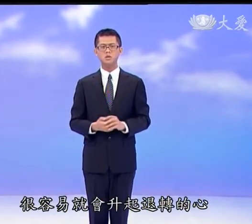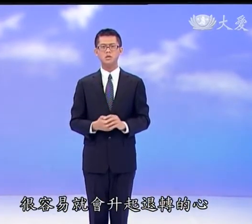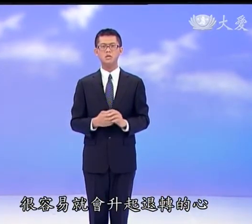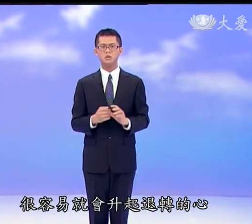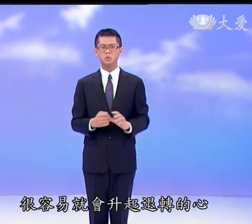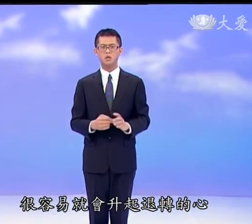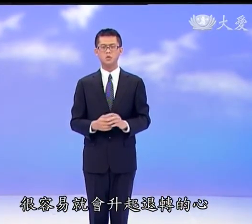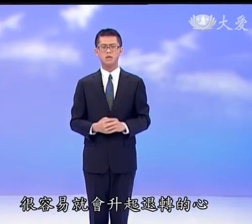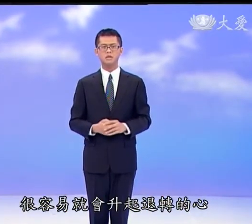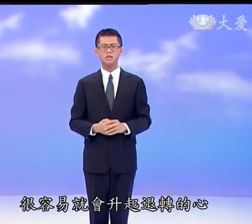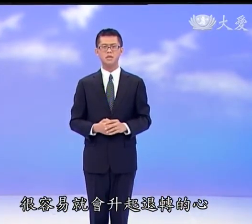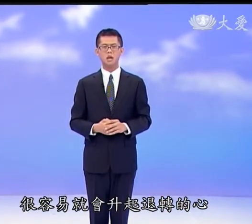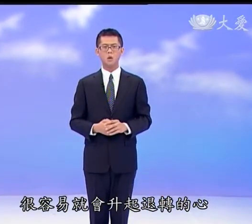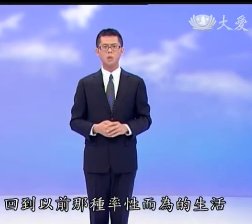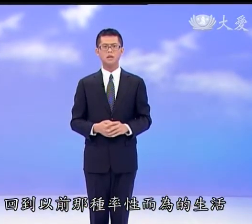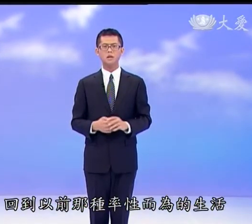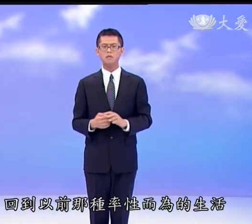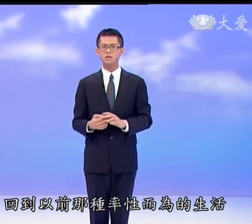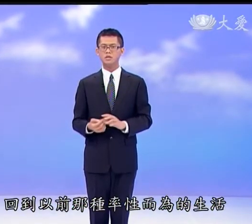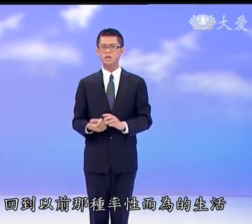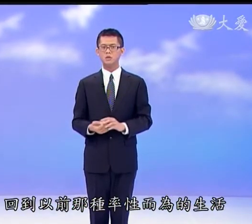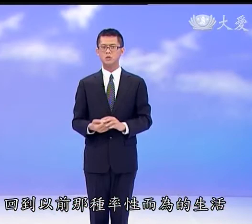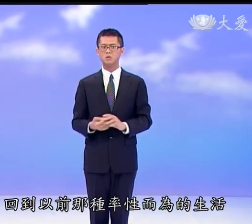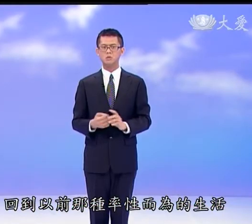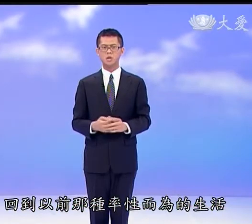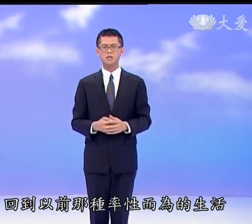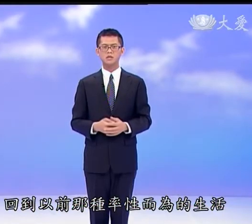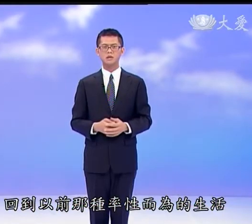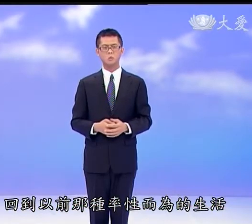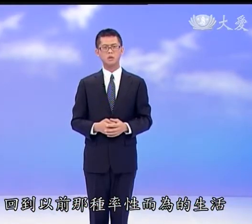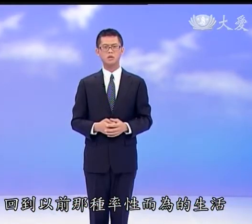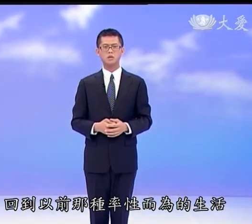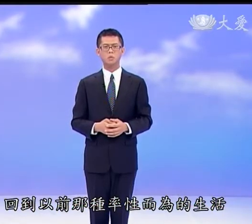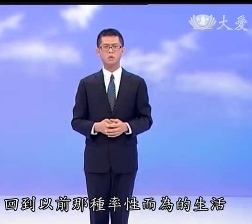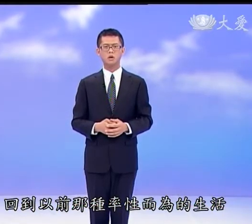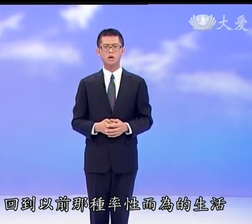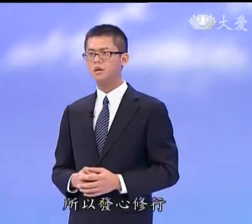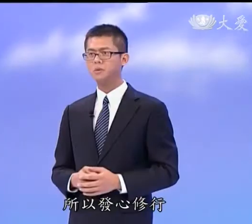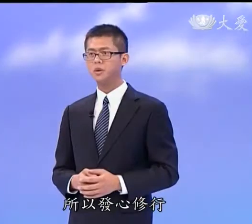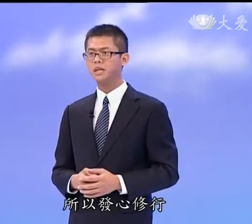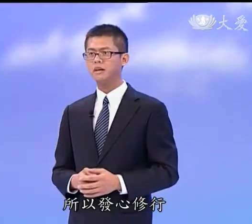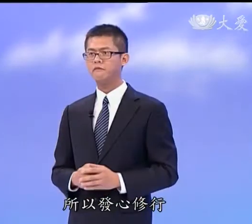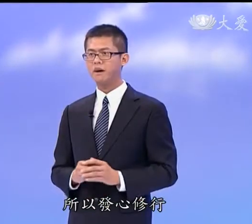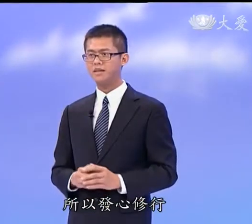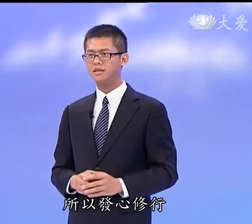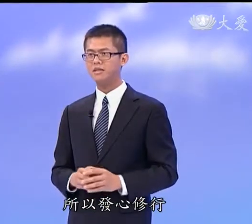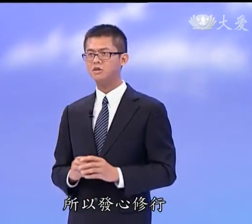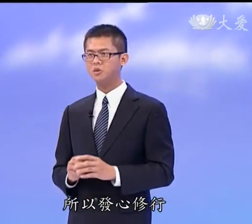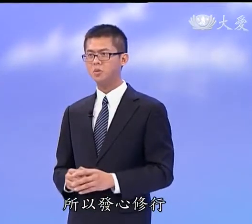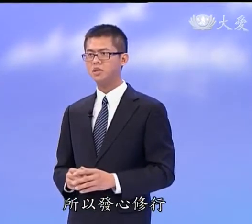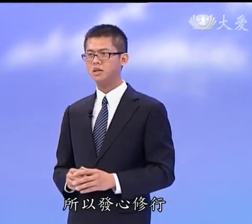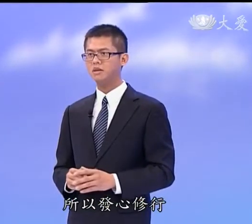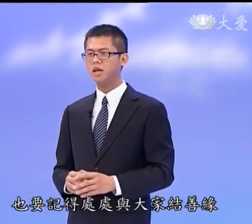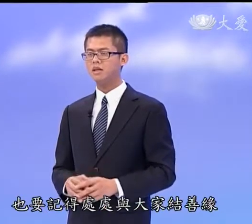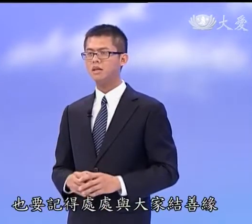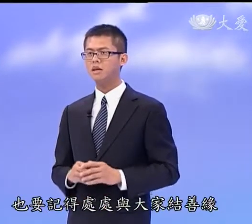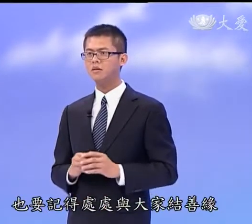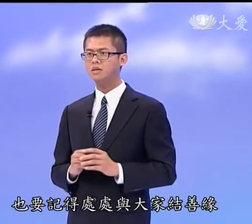升起退转的心，回到以前那种率性而为的生活。所以发心修行，也要记